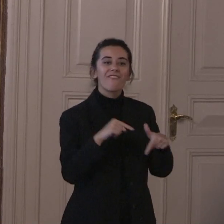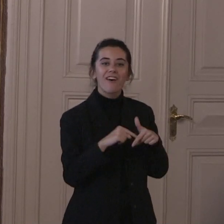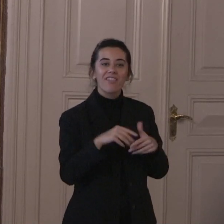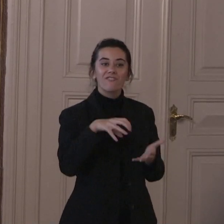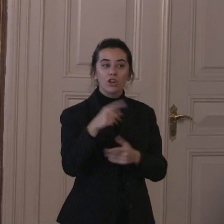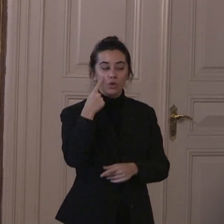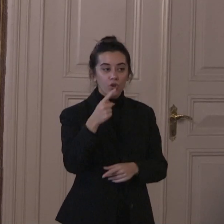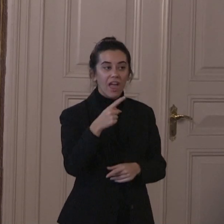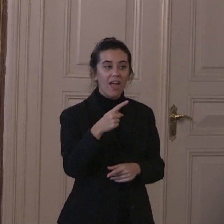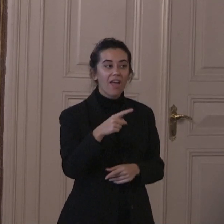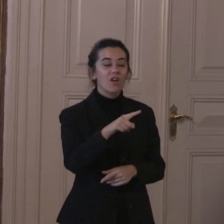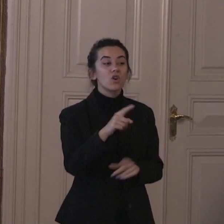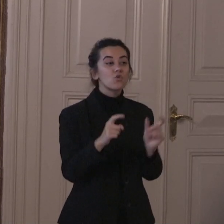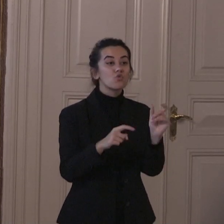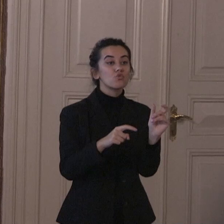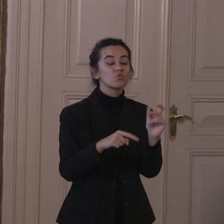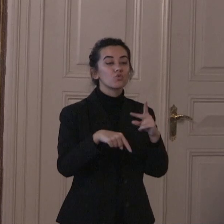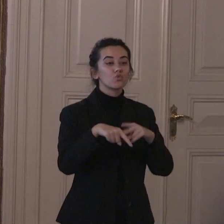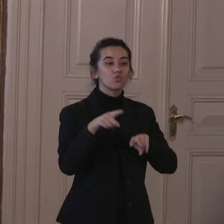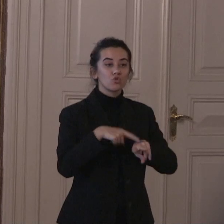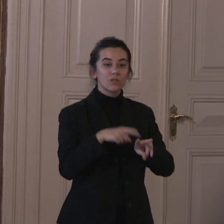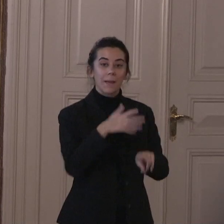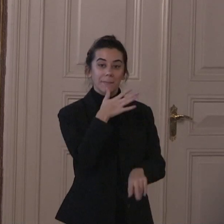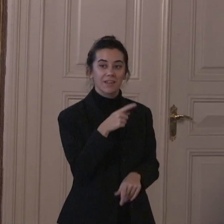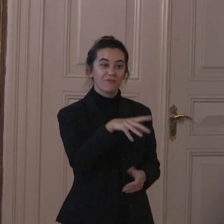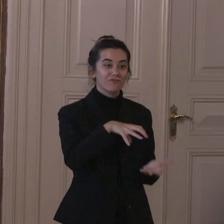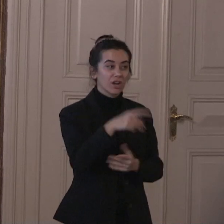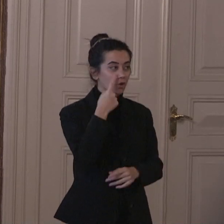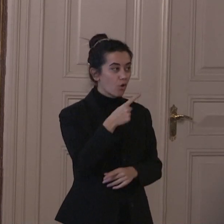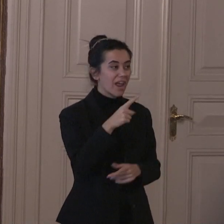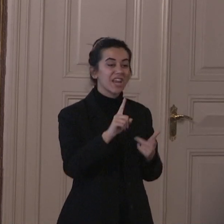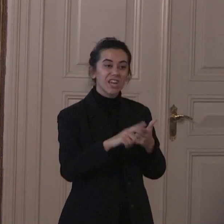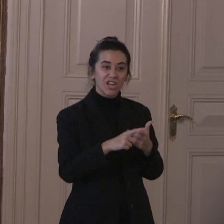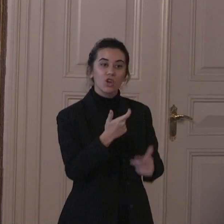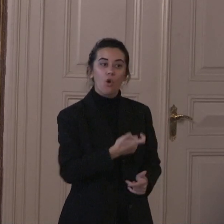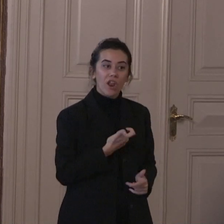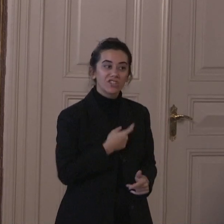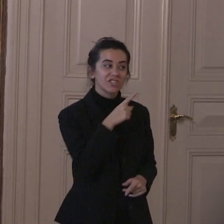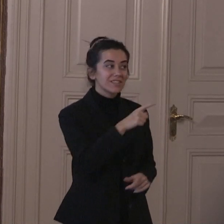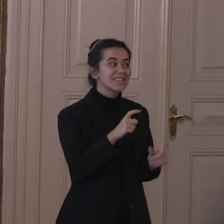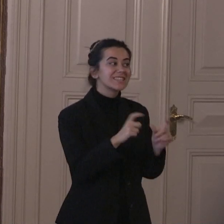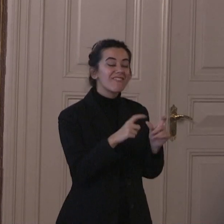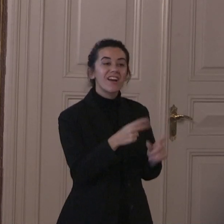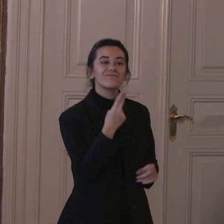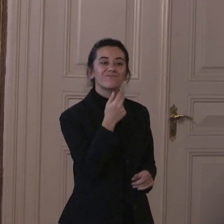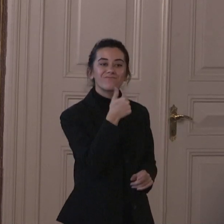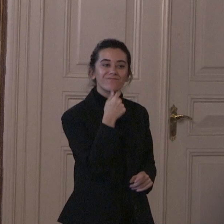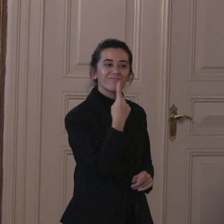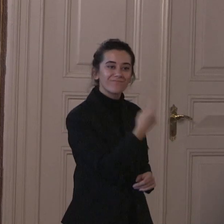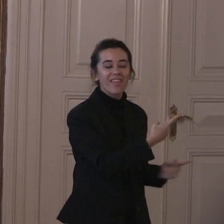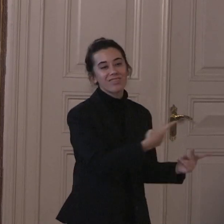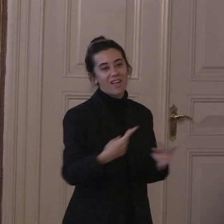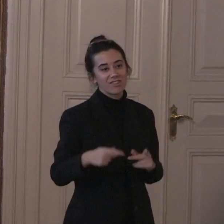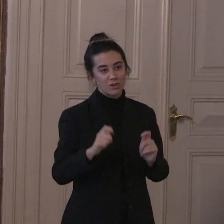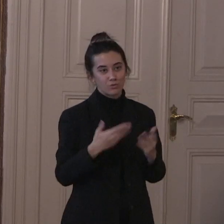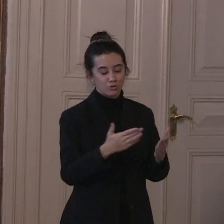Bölümü ikinci sınıf öğrencisi ve en ilgili kısmı zamanlı çalışanı Sayın sefer Saatçı'yı kürsüye davet ediyoruz.